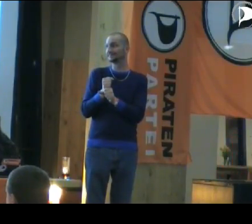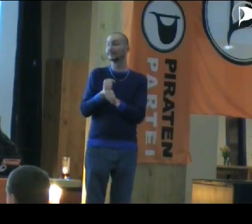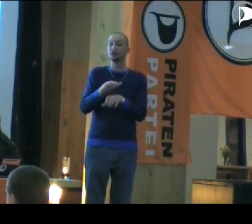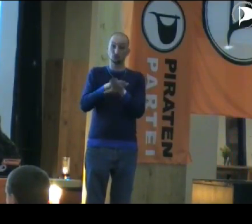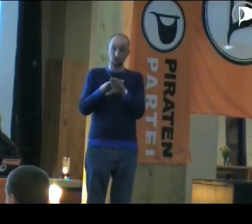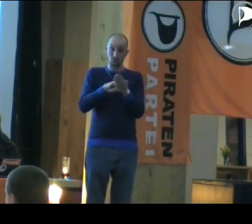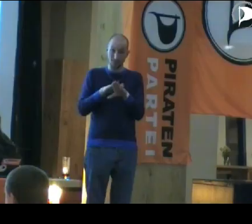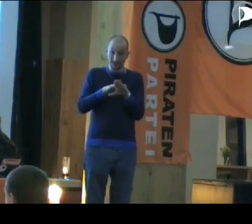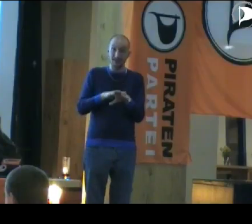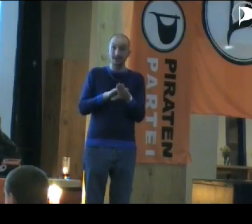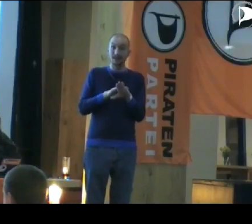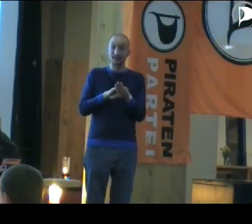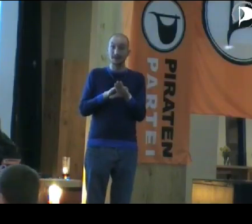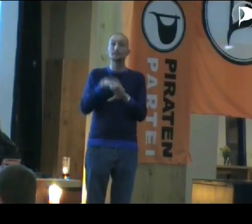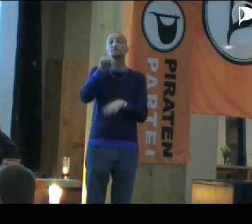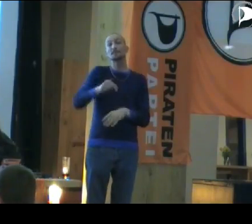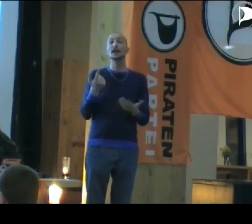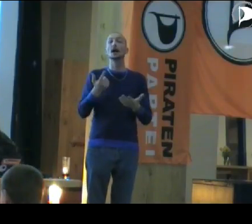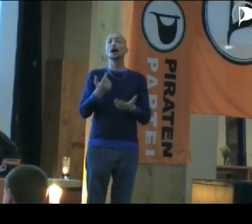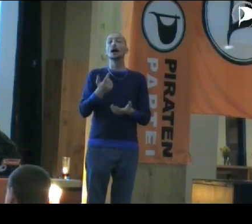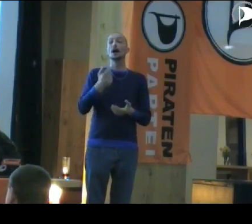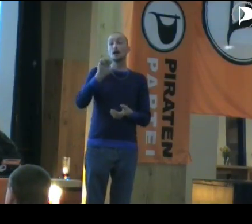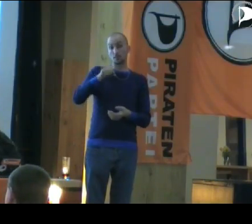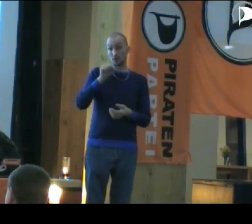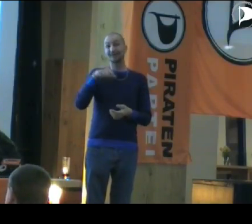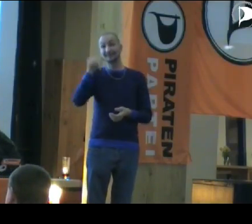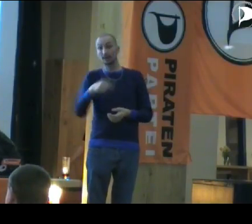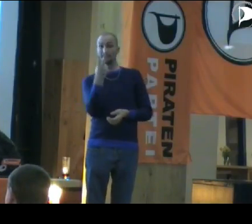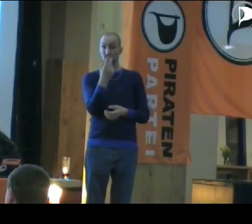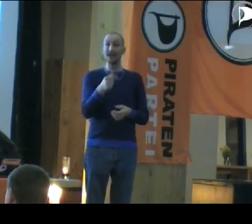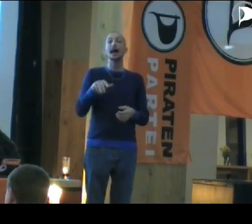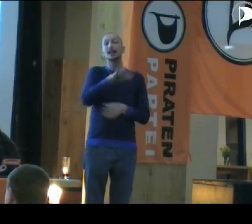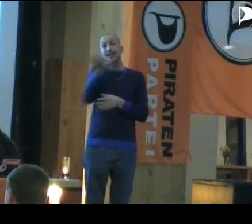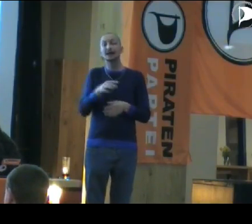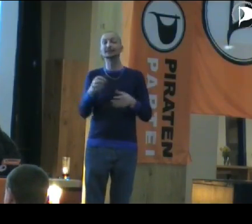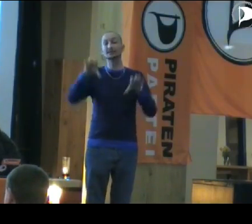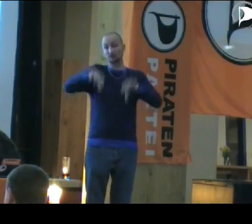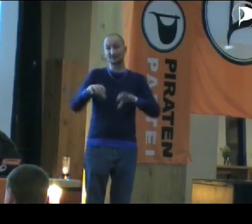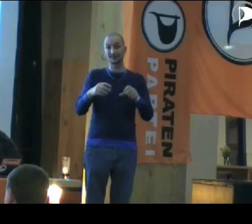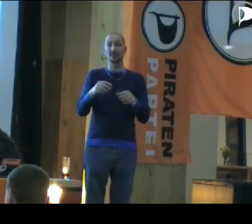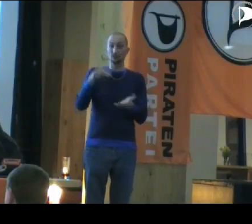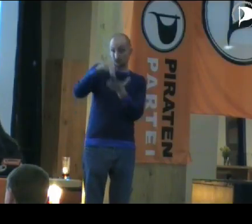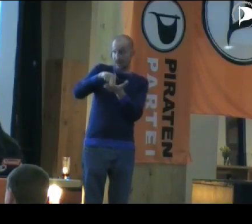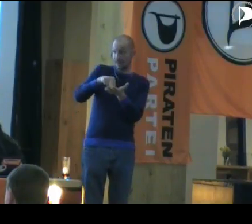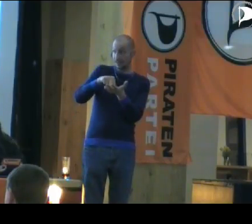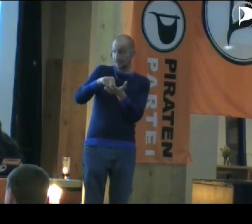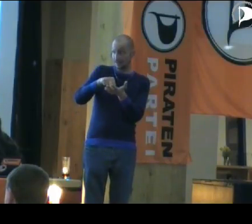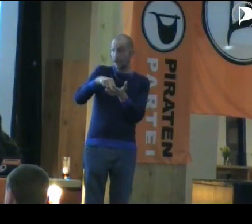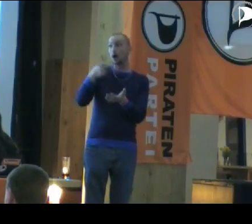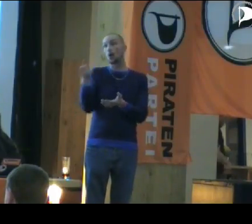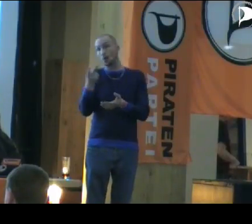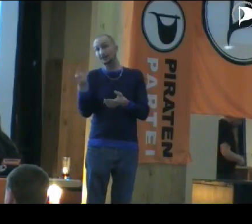wir haben sie jetzt möglichkeit wir können entweder das budget für die landesgeschäftsstelle oder über die testteams dienst ganz tolles feedback